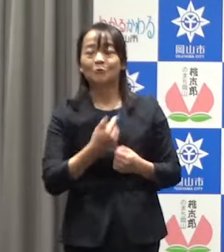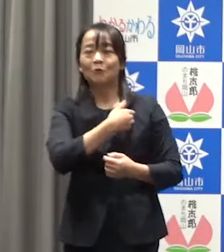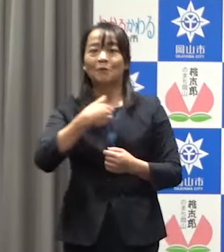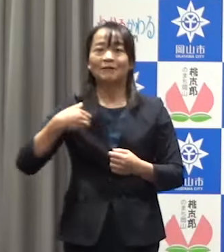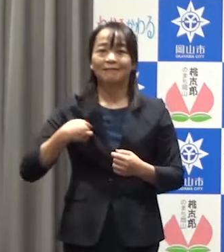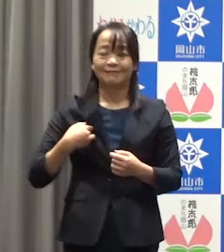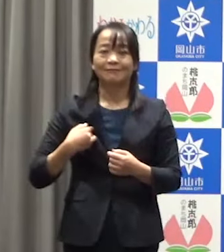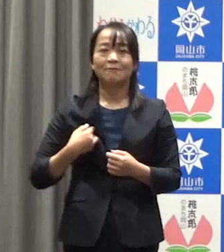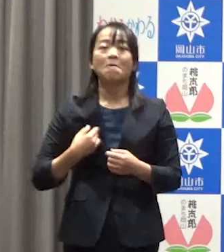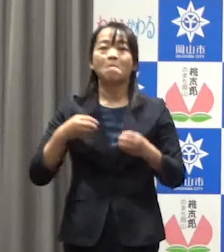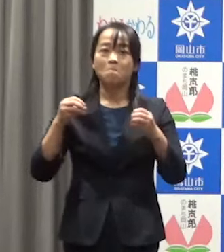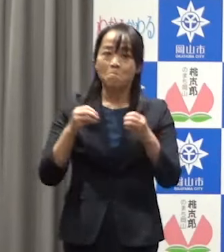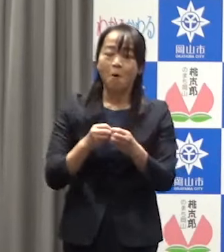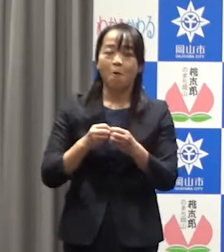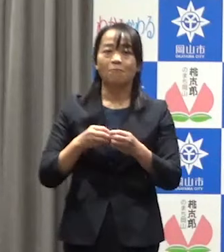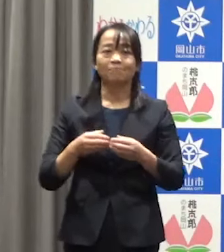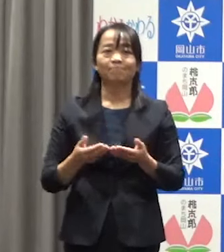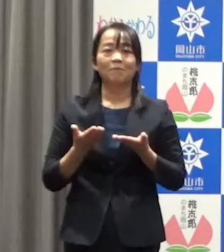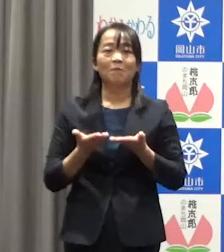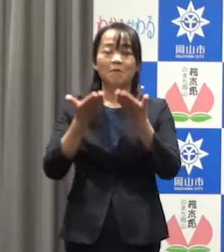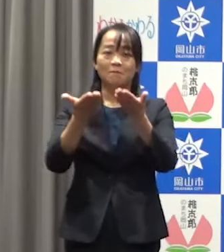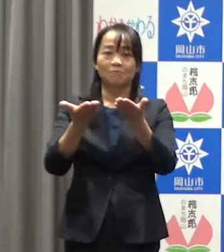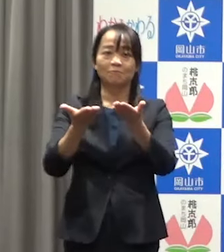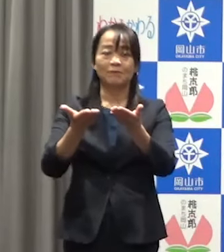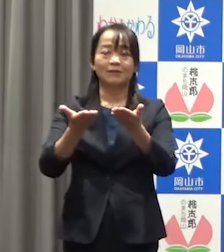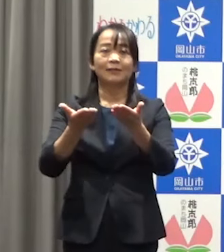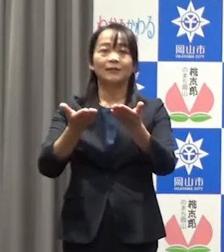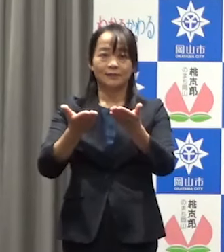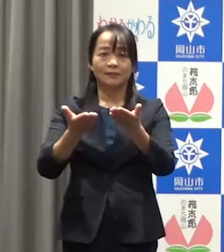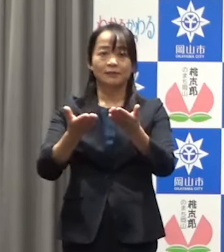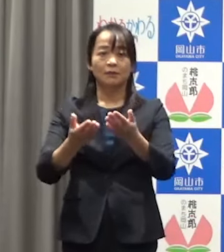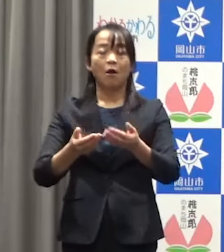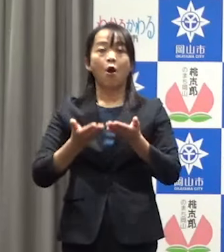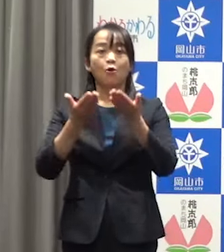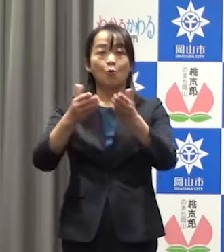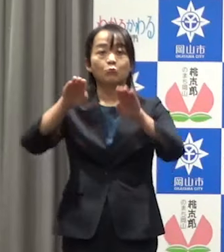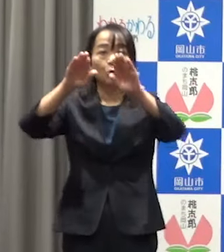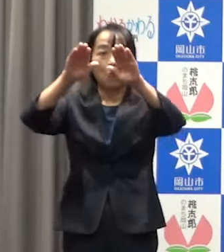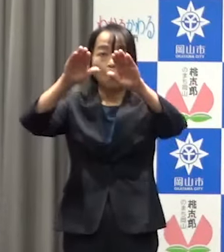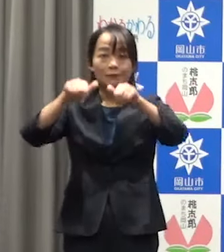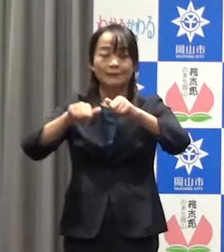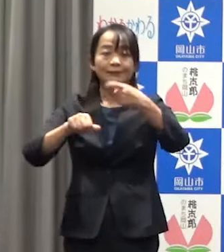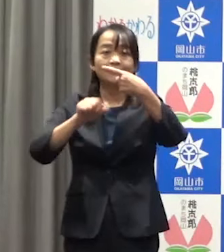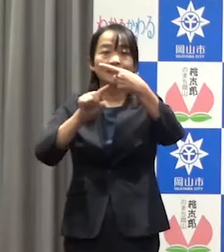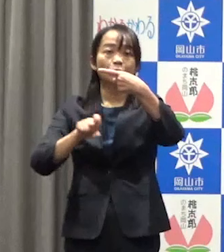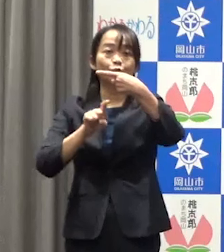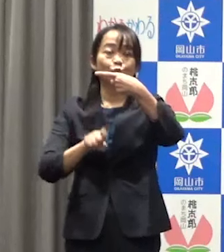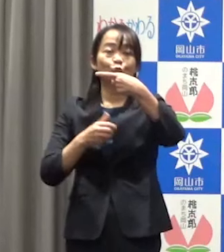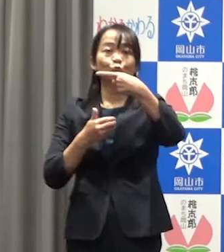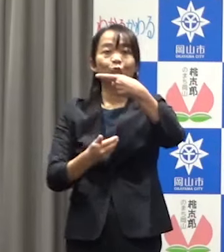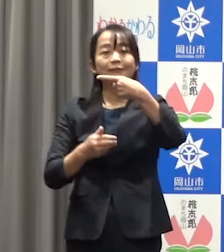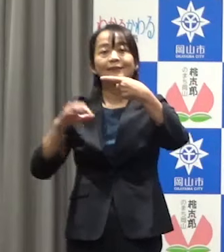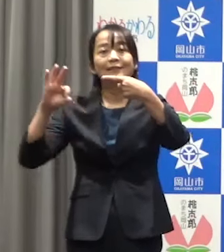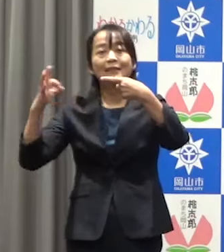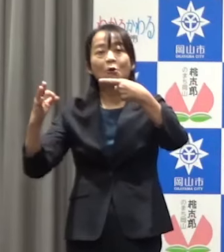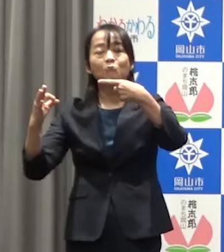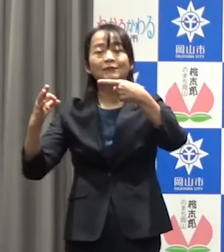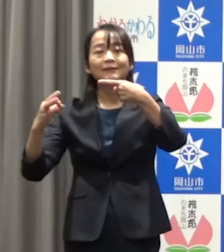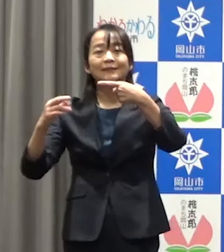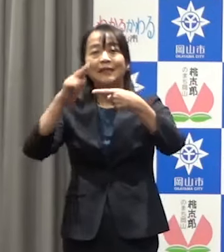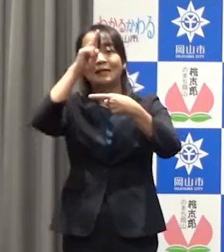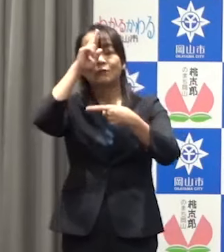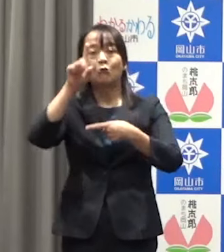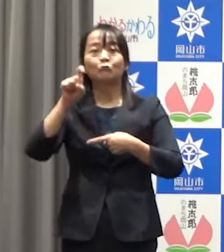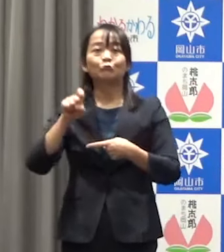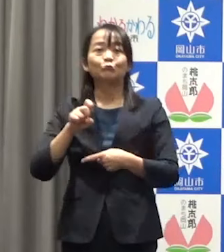となりました。表彰式は1月の19日、金曜日12時35分からオカフィルのリハ